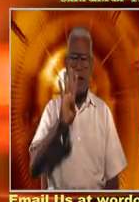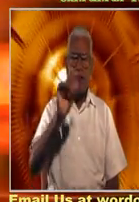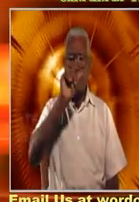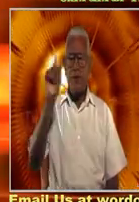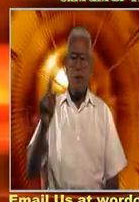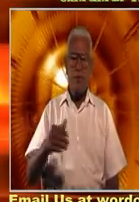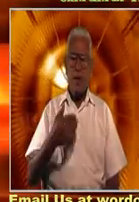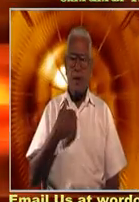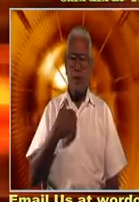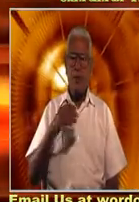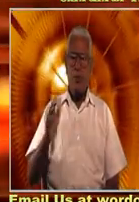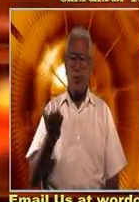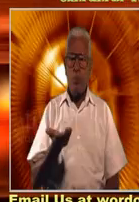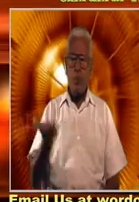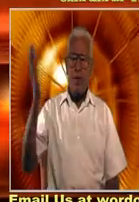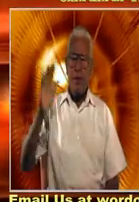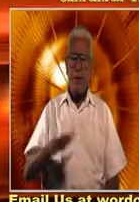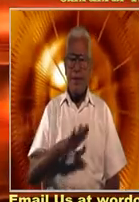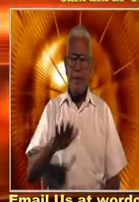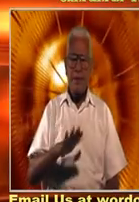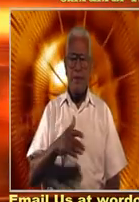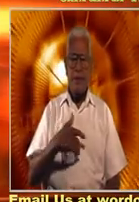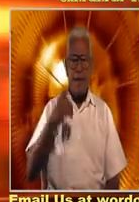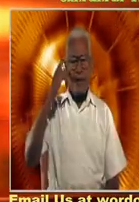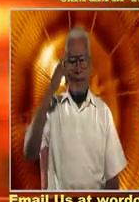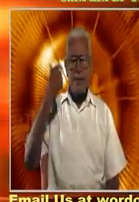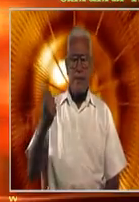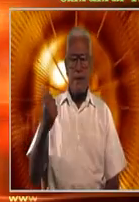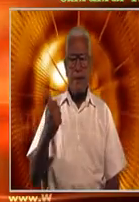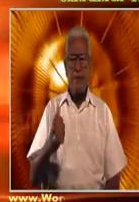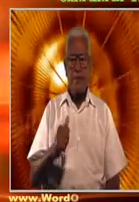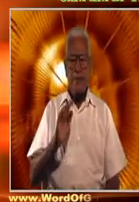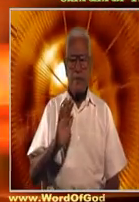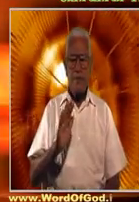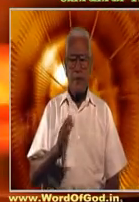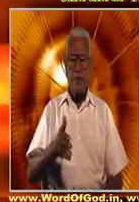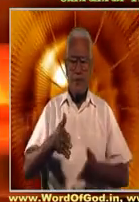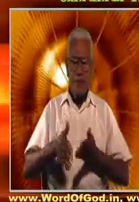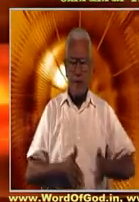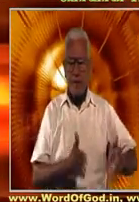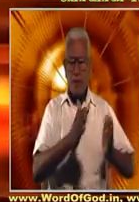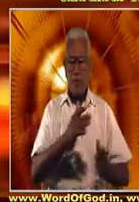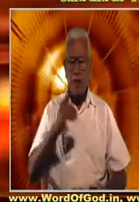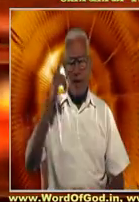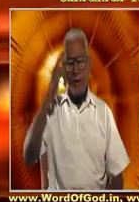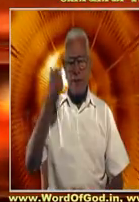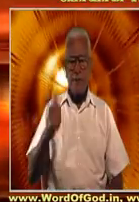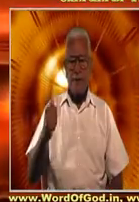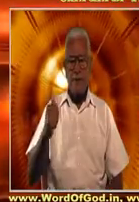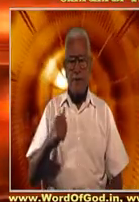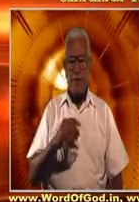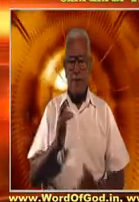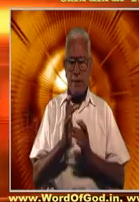பசனம் நான்கு நான் போகிற எடத்தை அரிந்தி இருக்கிறே இருக்கல் வலியையும்